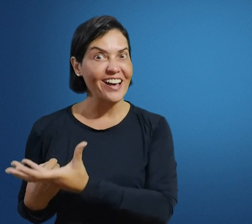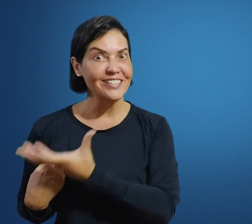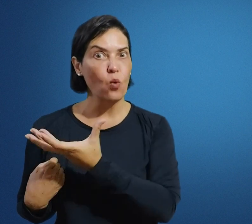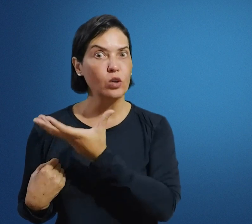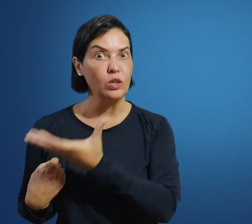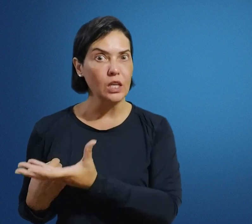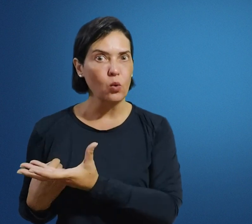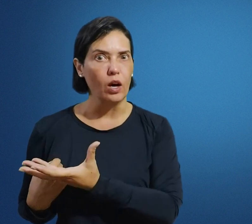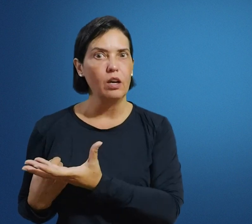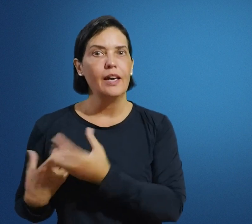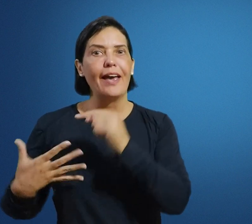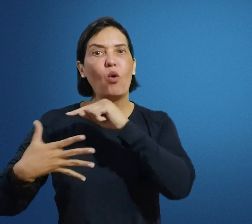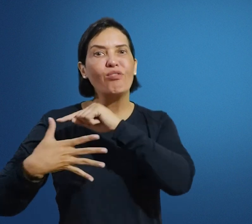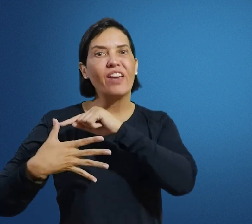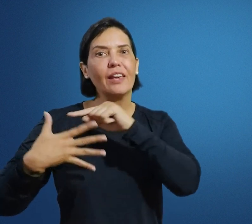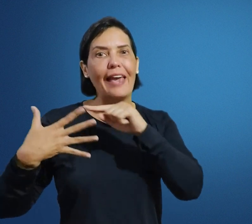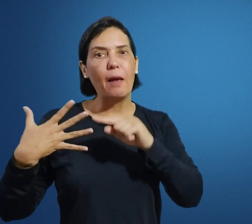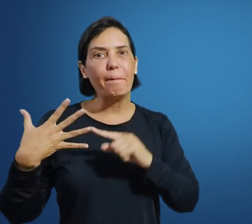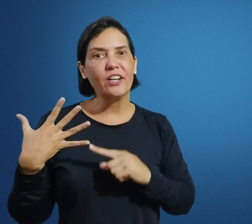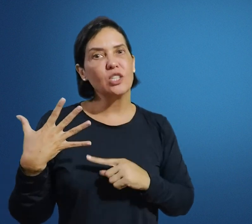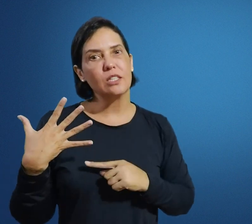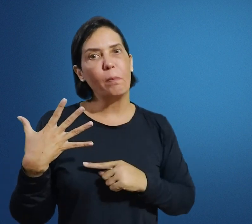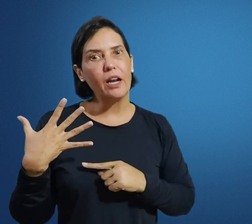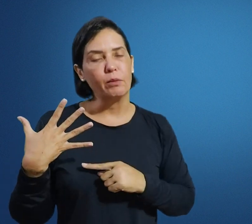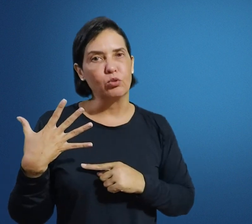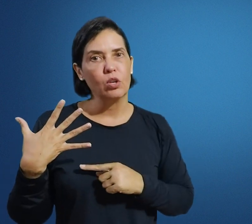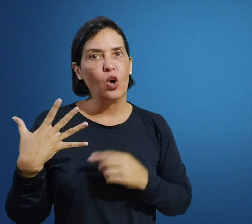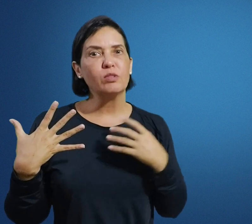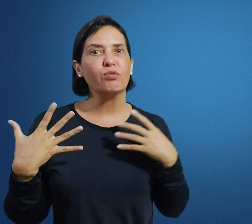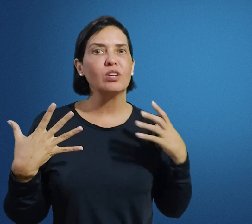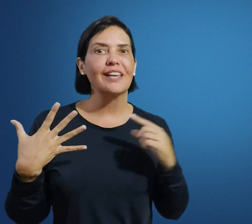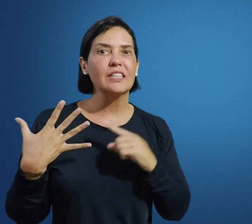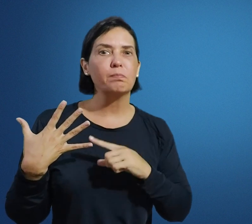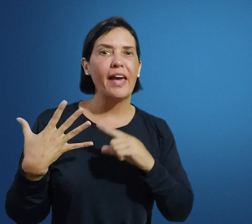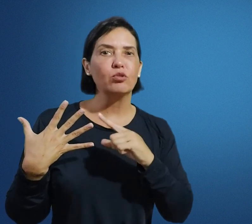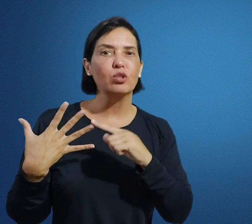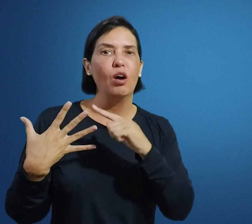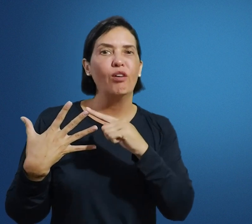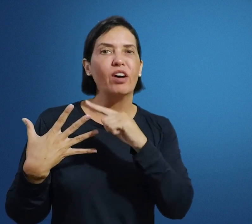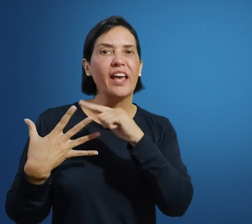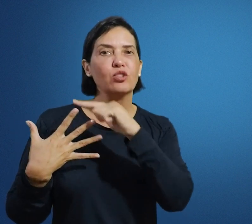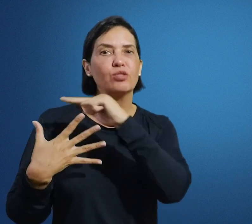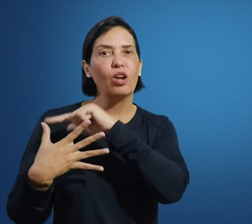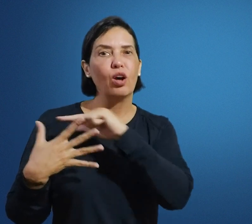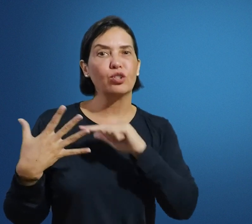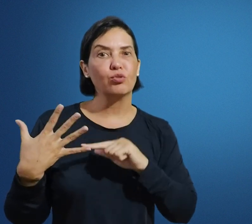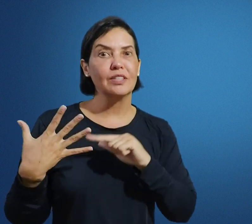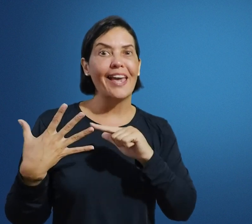face enquanto língua, convém, ela parte de cinco parâmetros, como se fossem aspectos fonéticos, fonológicos